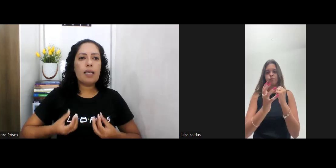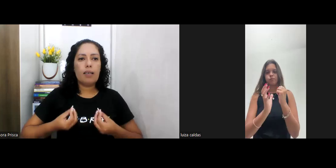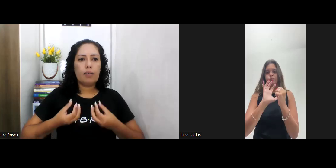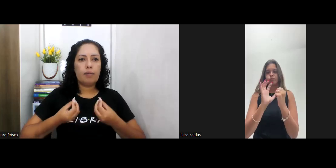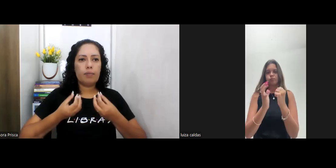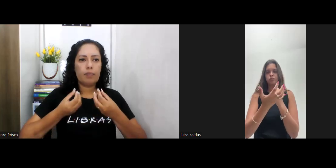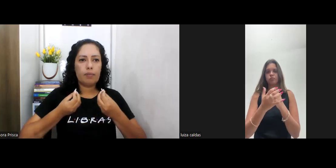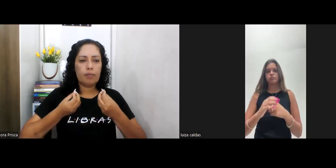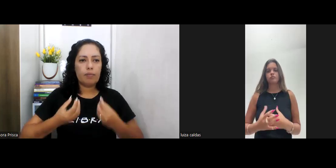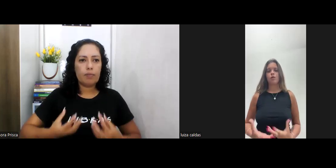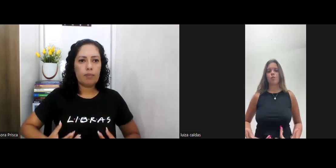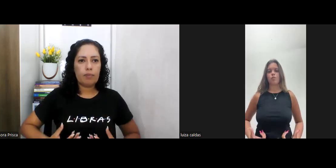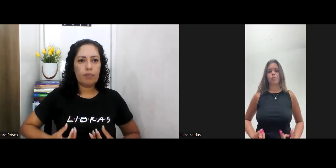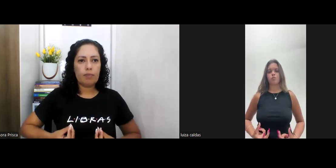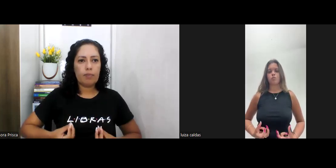câncer,